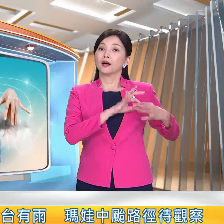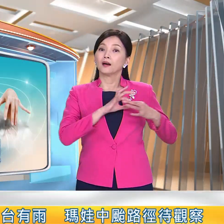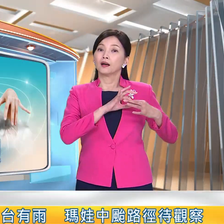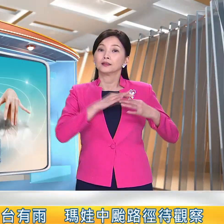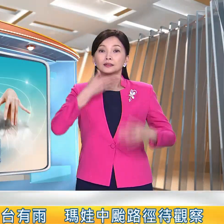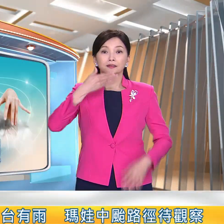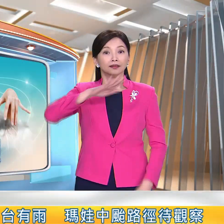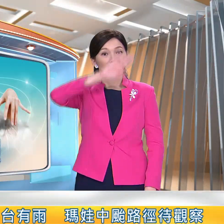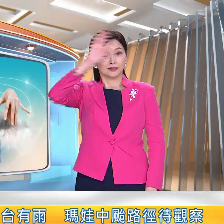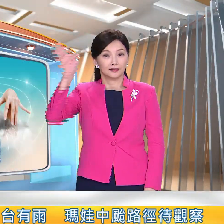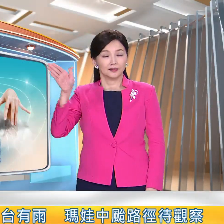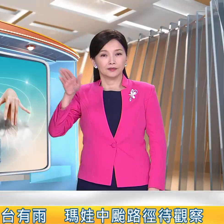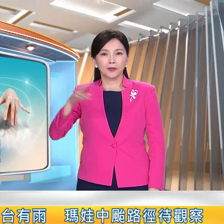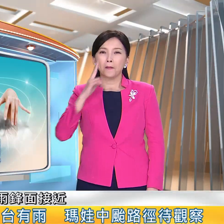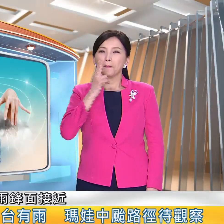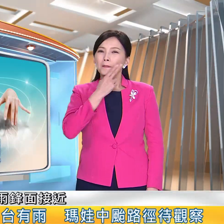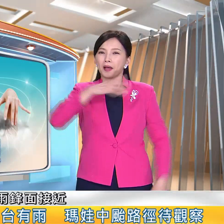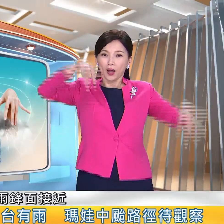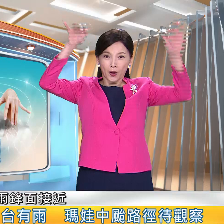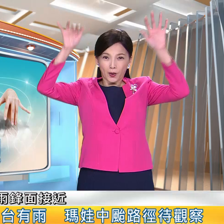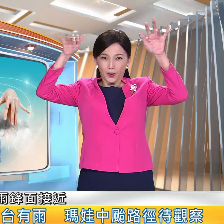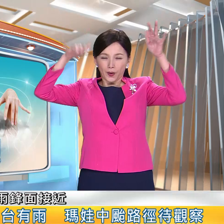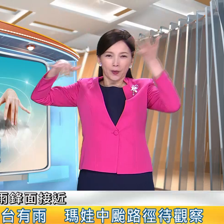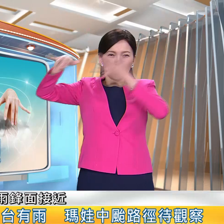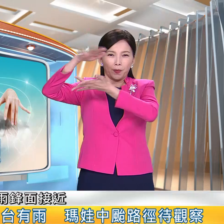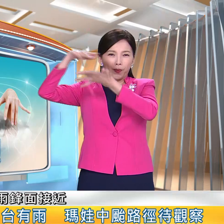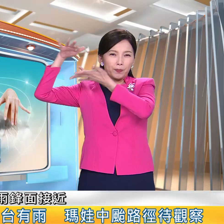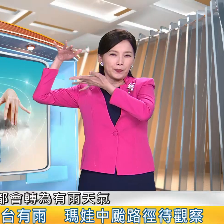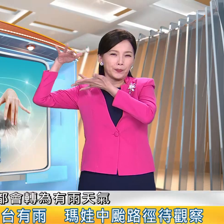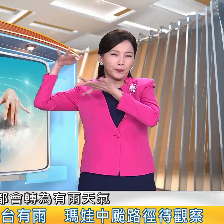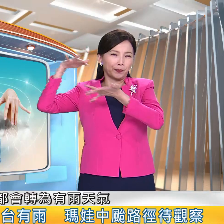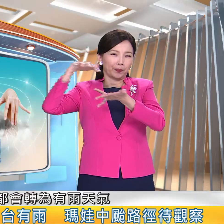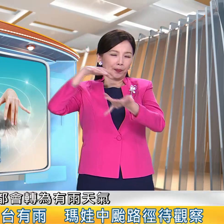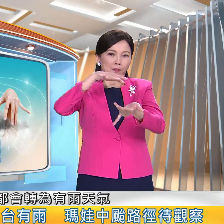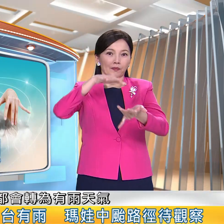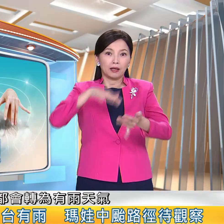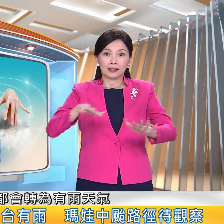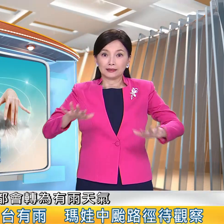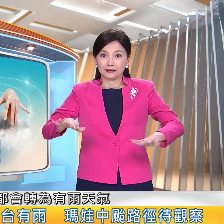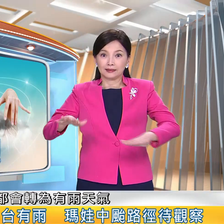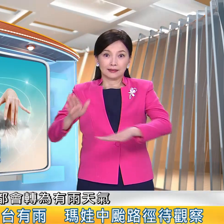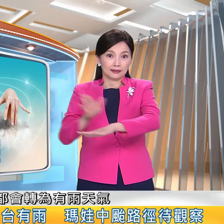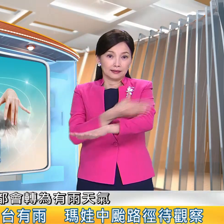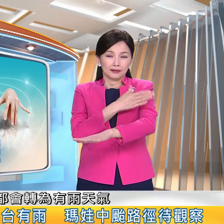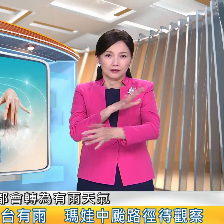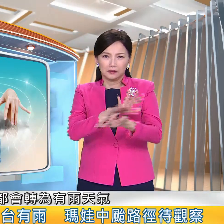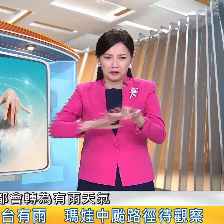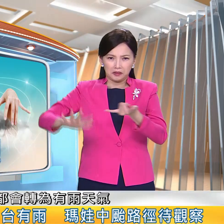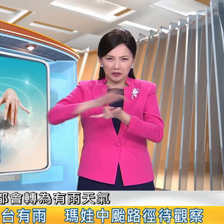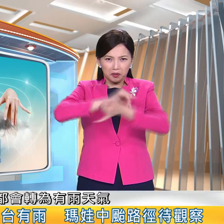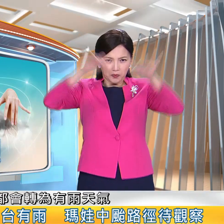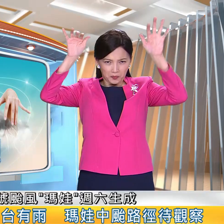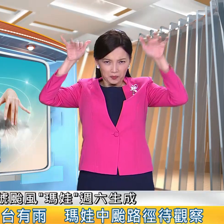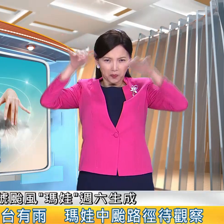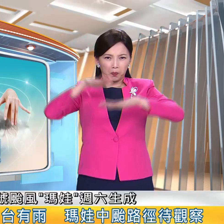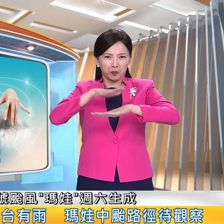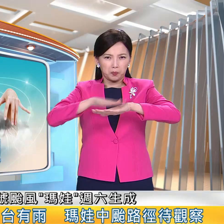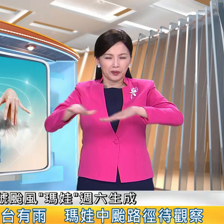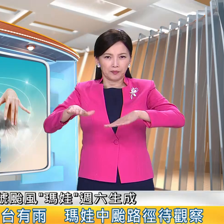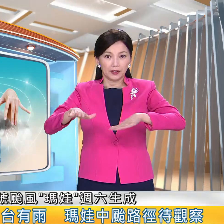关心天气，一波新的梅雨锋面接近，今天起全台都会转为有雨的天气。而今年